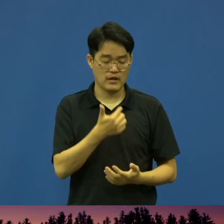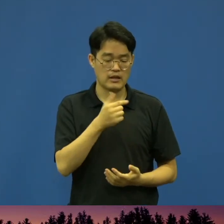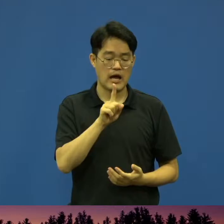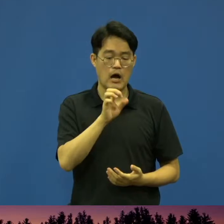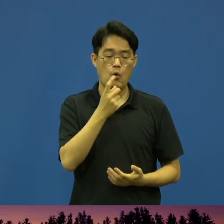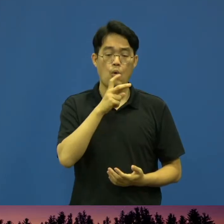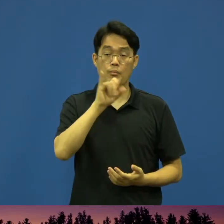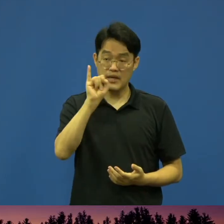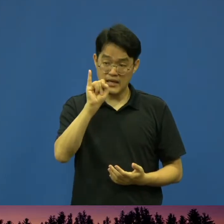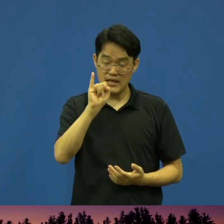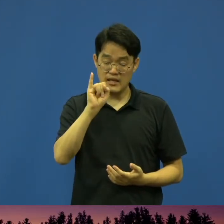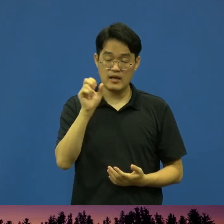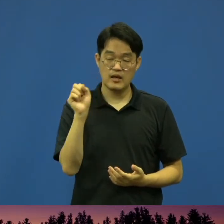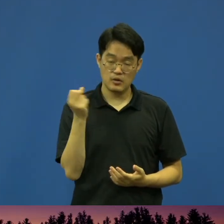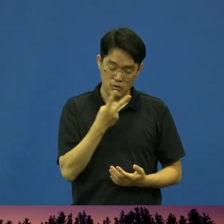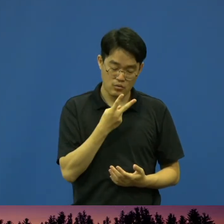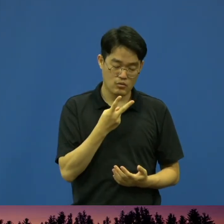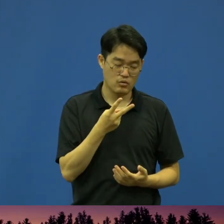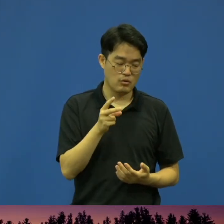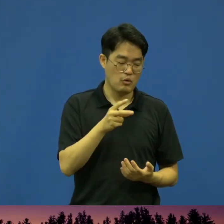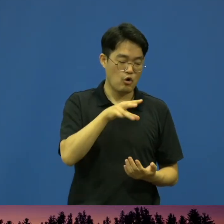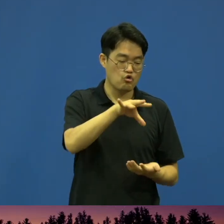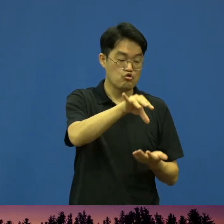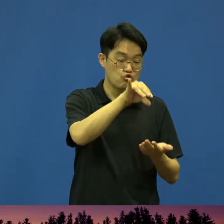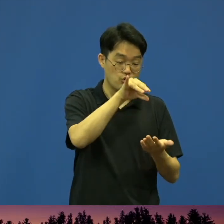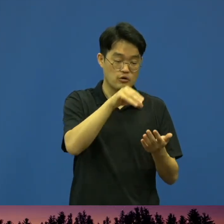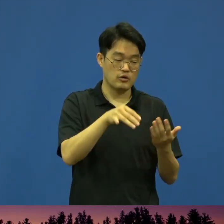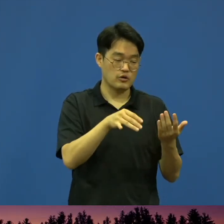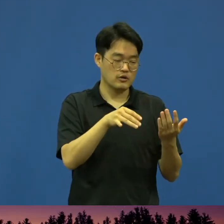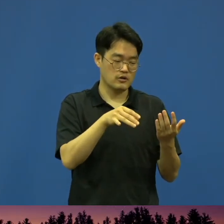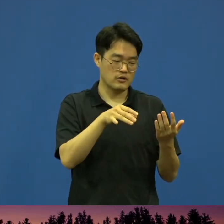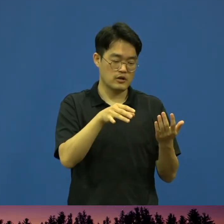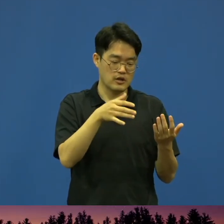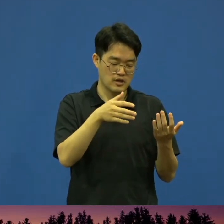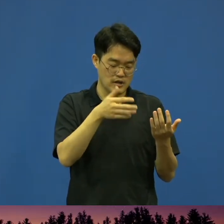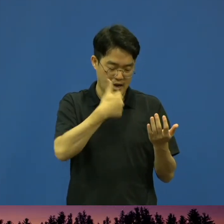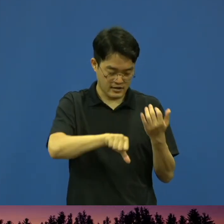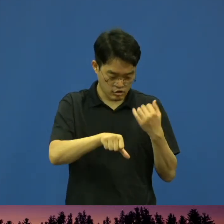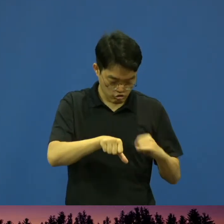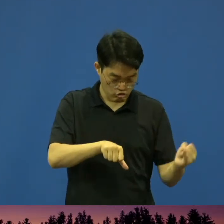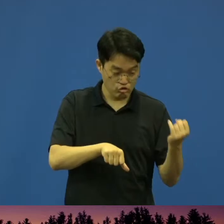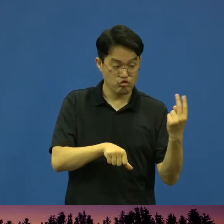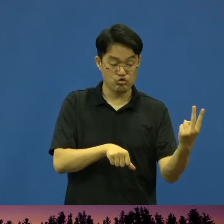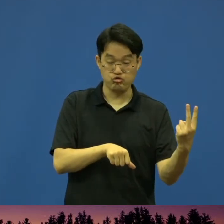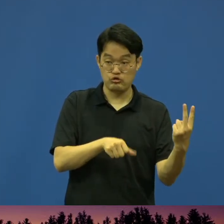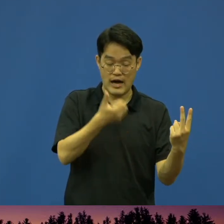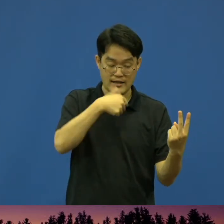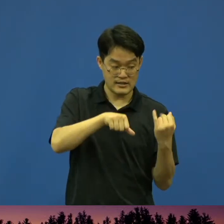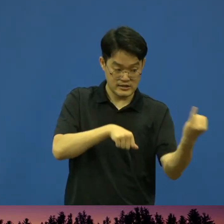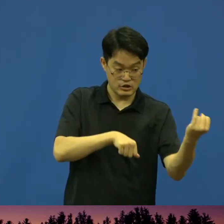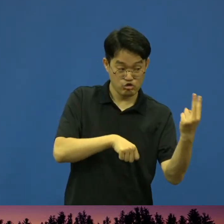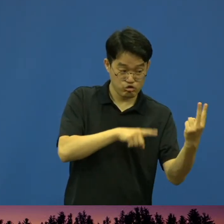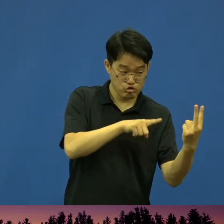같이 있어도 마르다가 아니라 마리아가 예수님의 은혜를 입게 되었습니다.